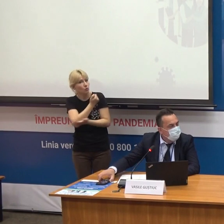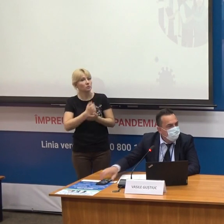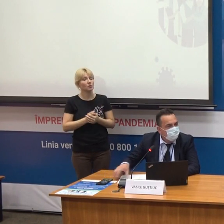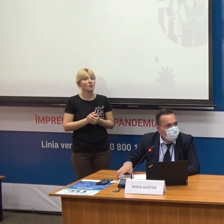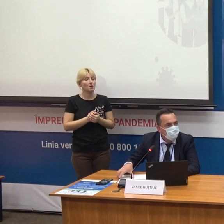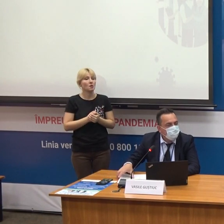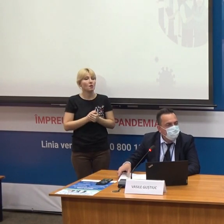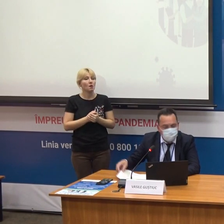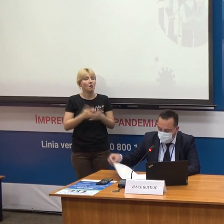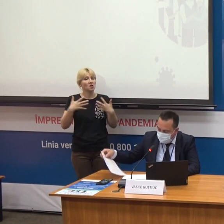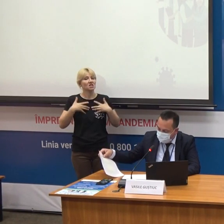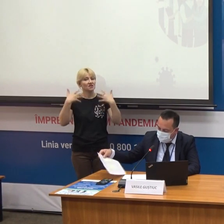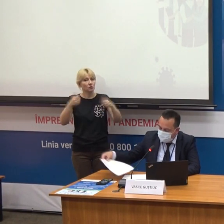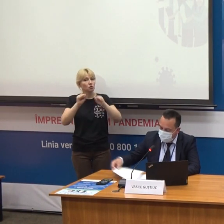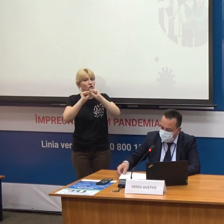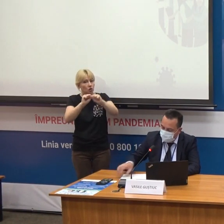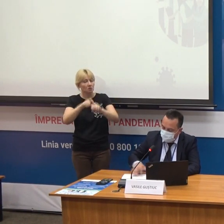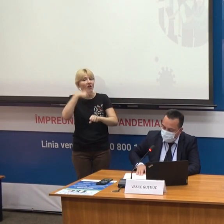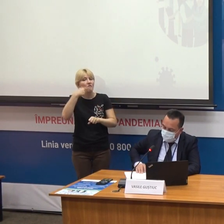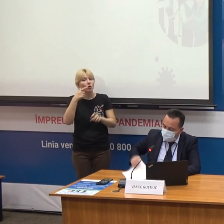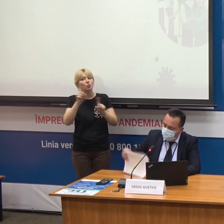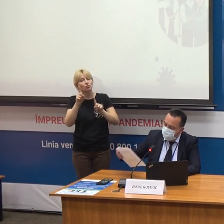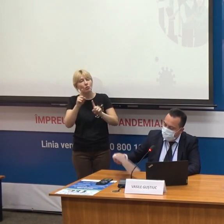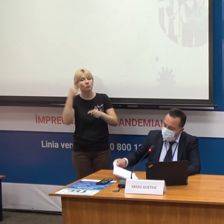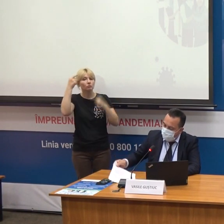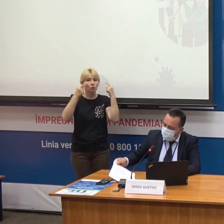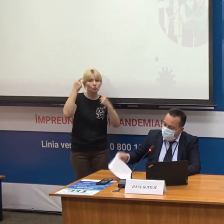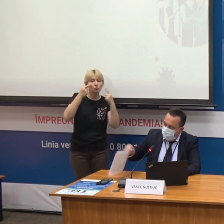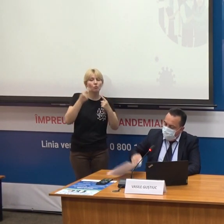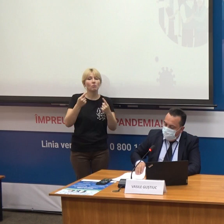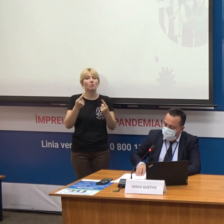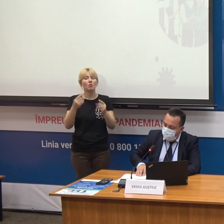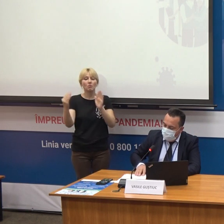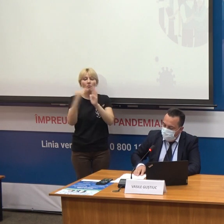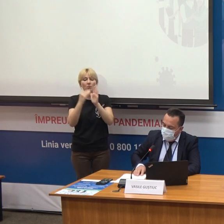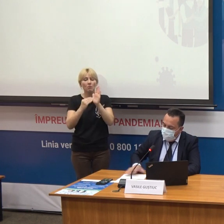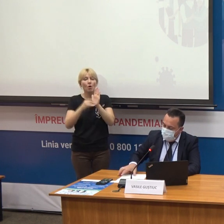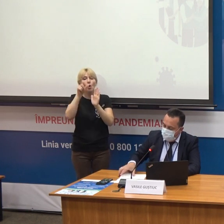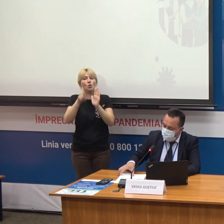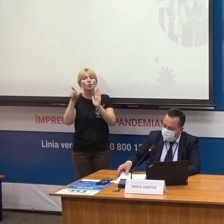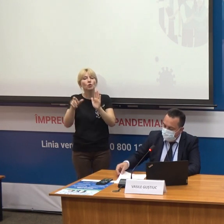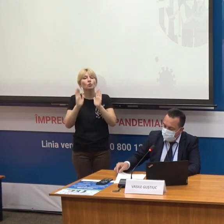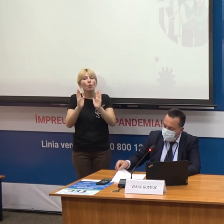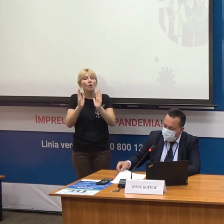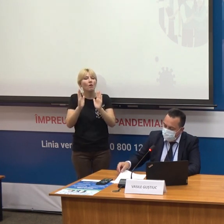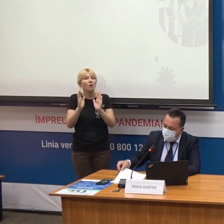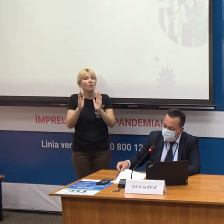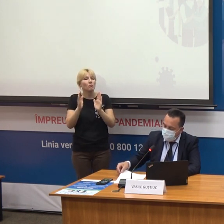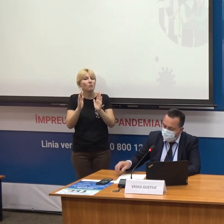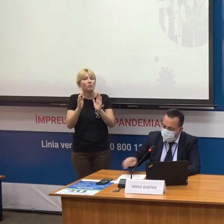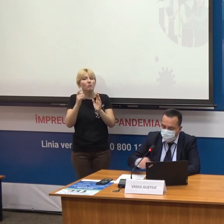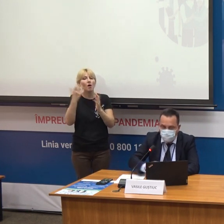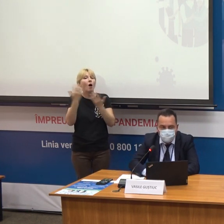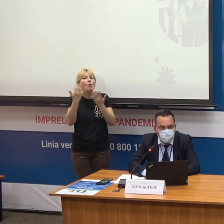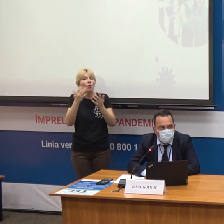Ministerului Sănătății spuneau că cei de la NSP lucrează la argumente care anume categorii ar trebui incluse în această